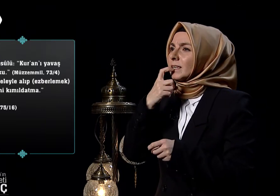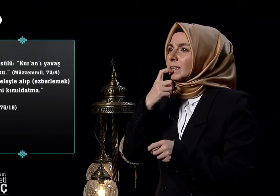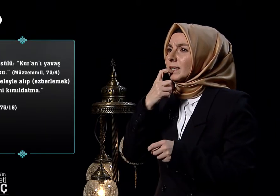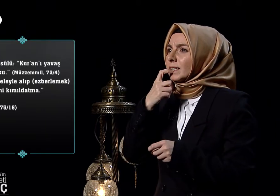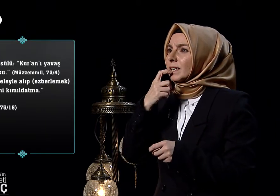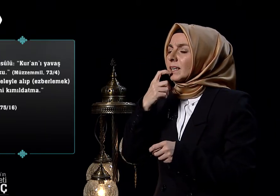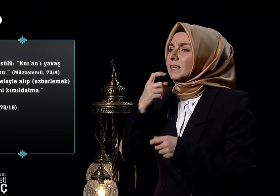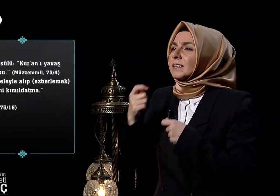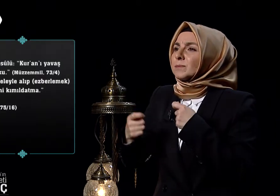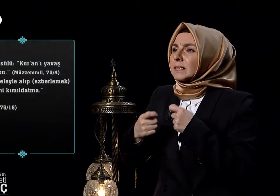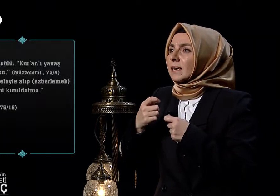dilini kımıldatma.